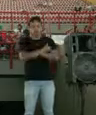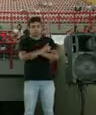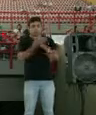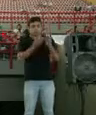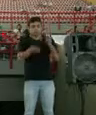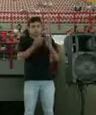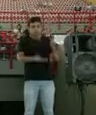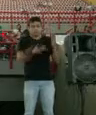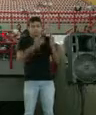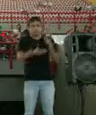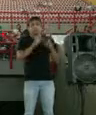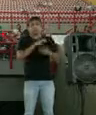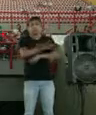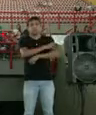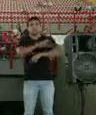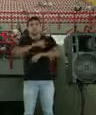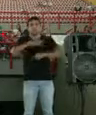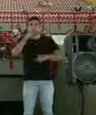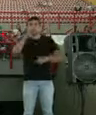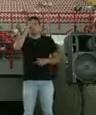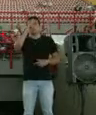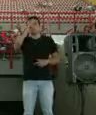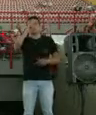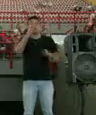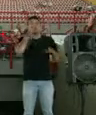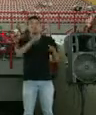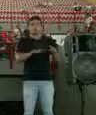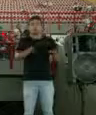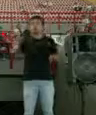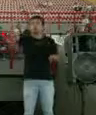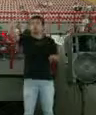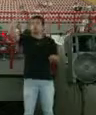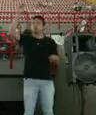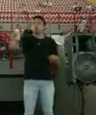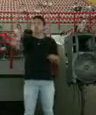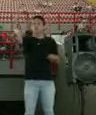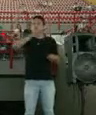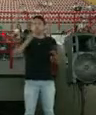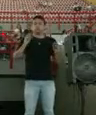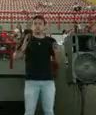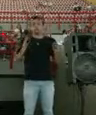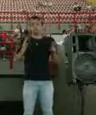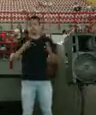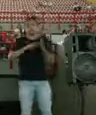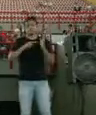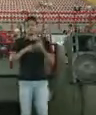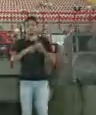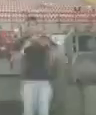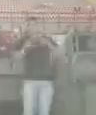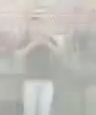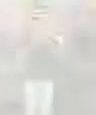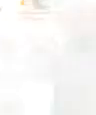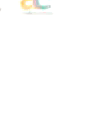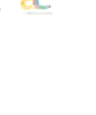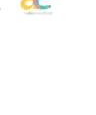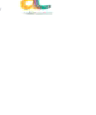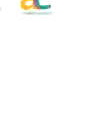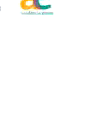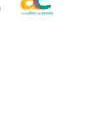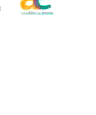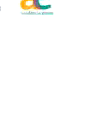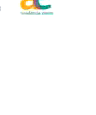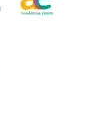ganha massa o quê? Muscular. Pensa, pá, o menino estirou, rapaz, ó, tá bonitão, né? Ó, testosterona. Por que ele tem que ficar bonitão?